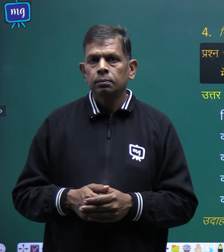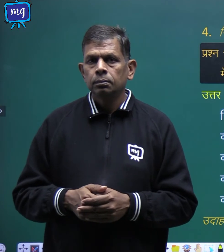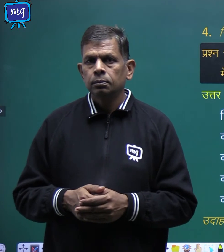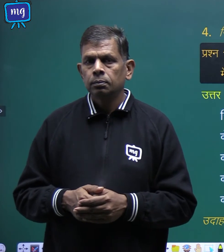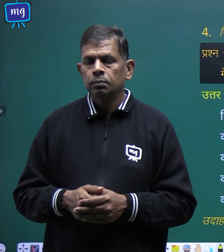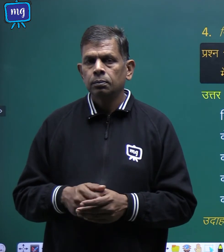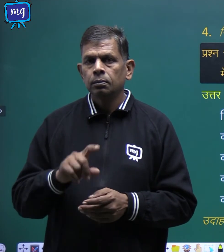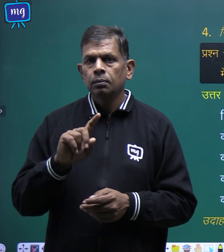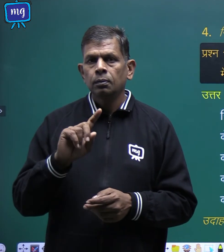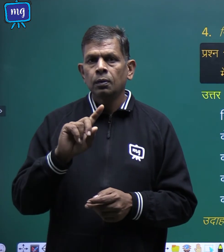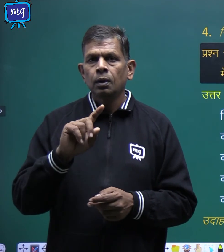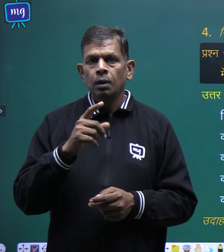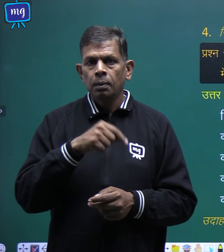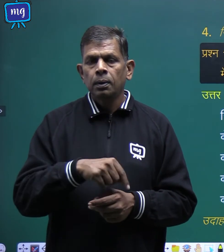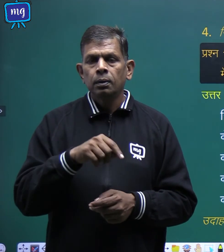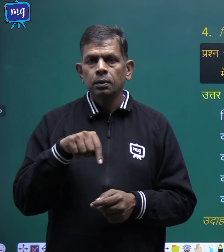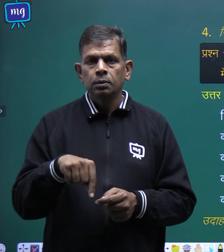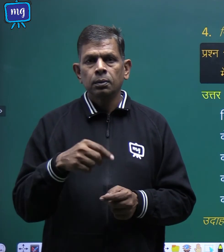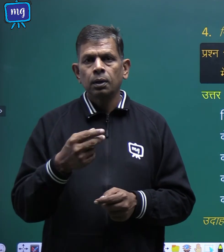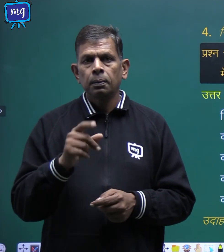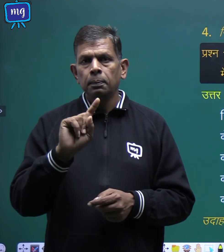अब इसमें पहला प्रश्न करेंगे,